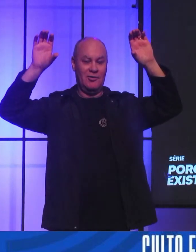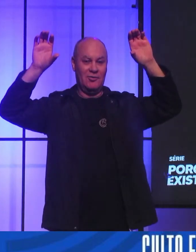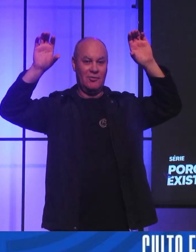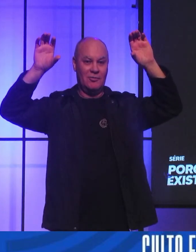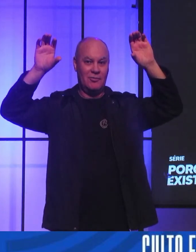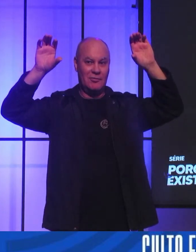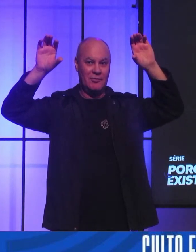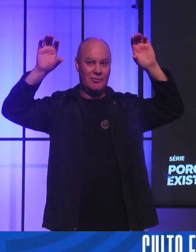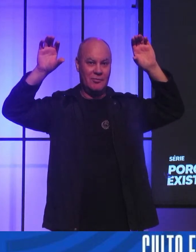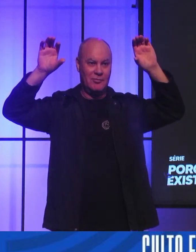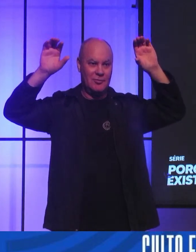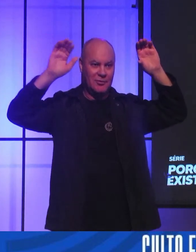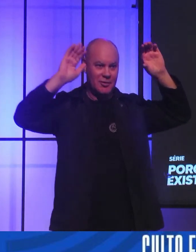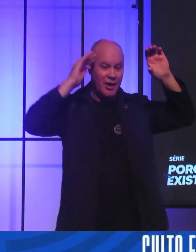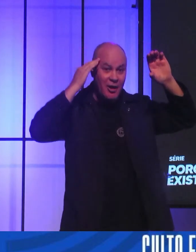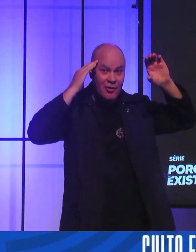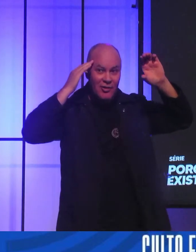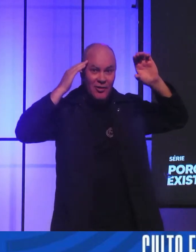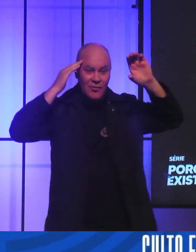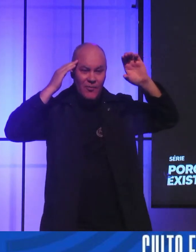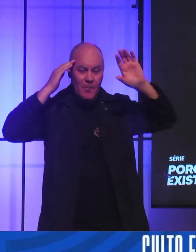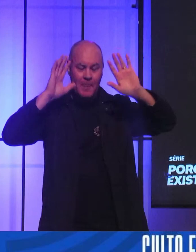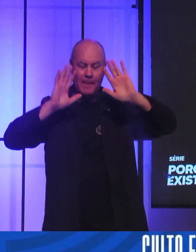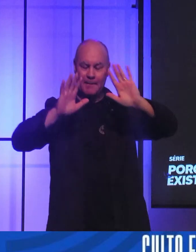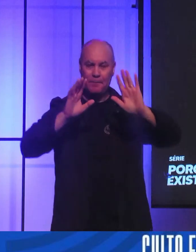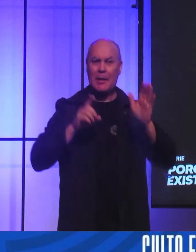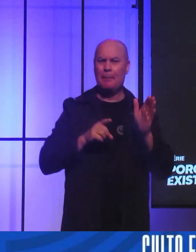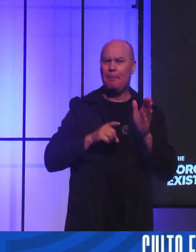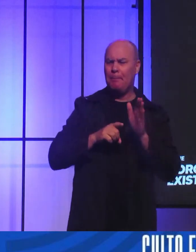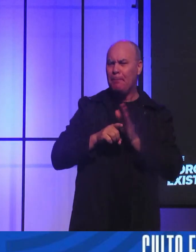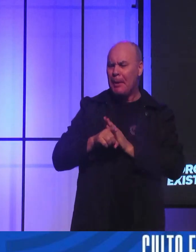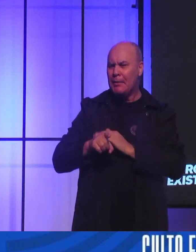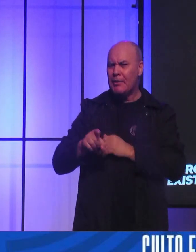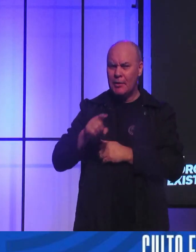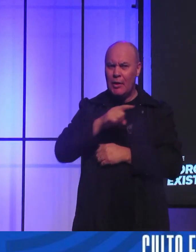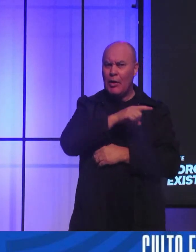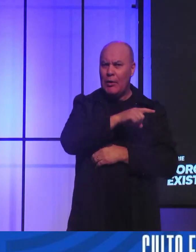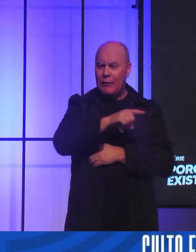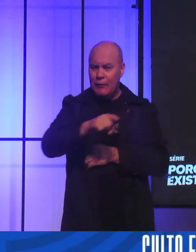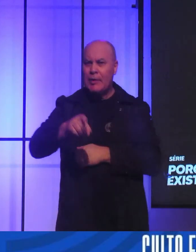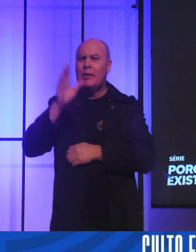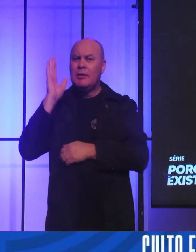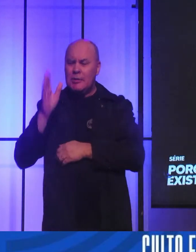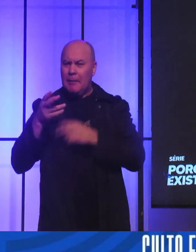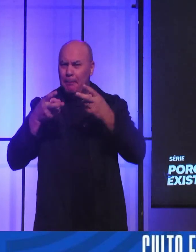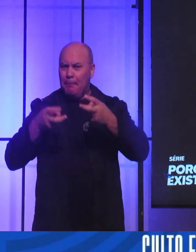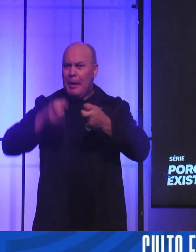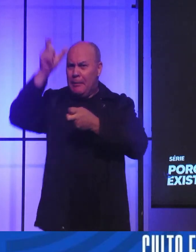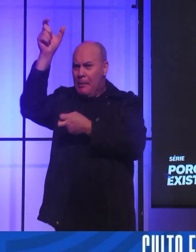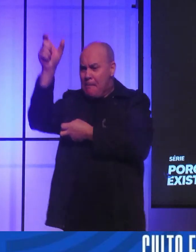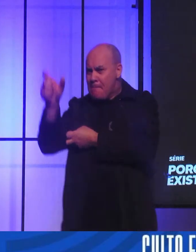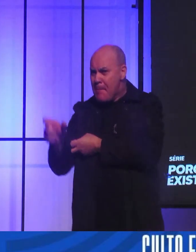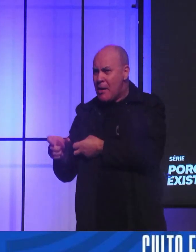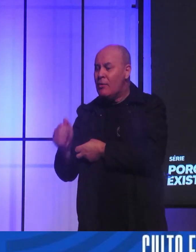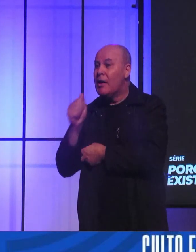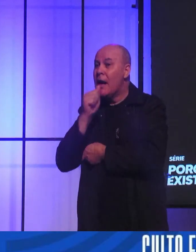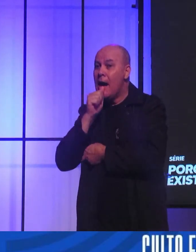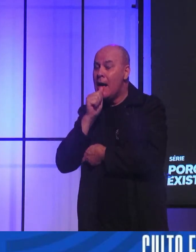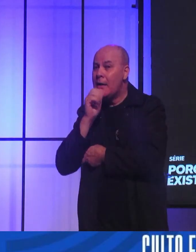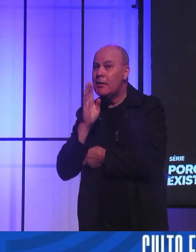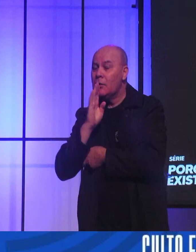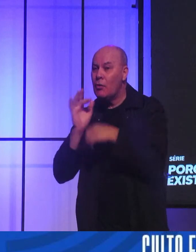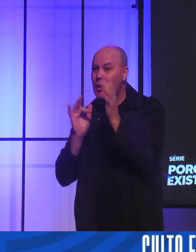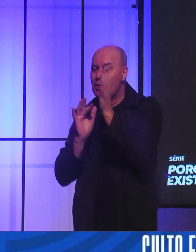Você já olhou para alguém que não conhece Jesus? Um filho, uma filha, um pai, uma mãe, um amigo, um cara